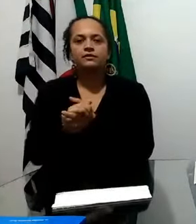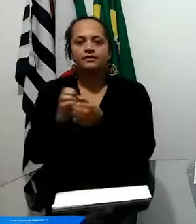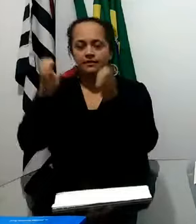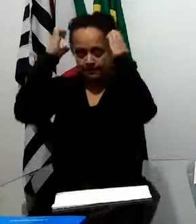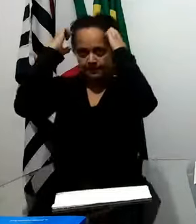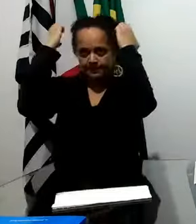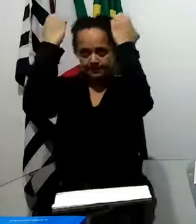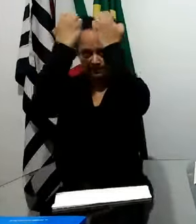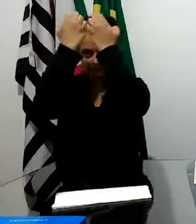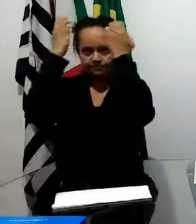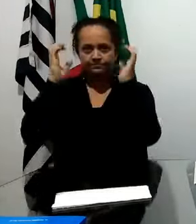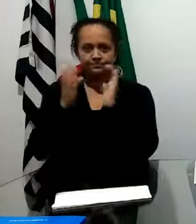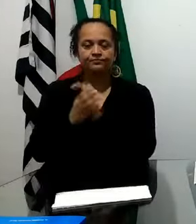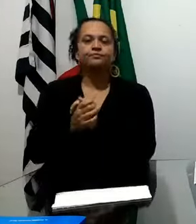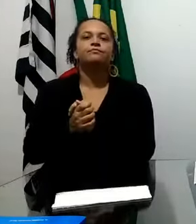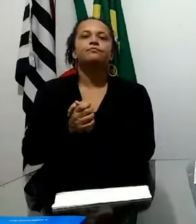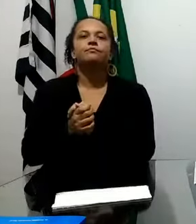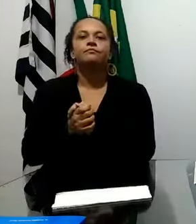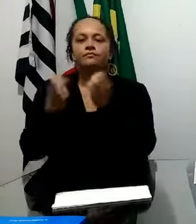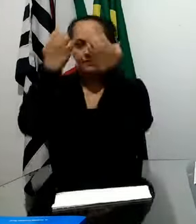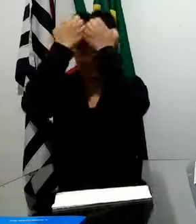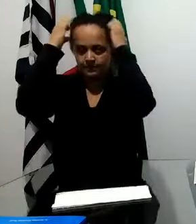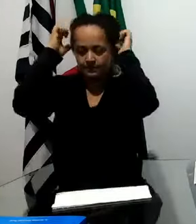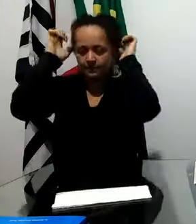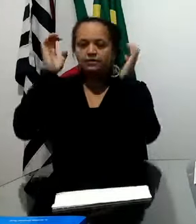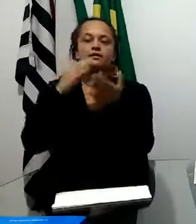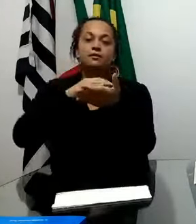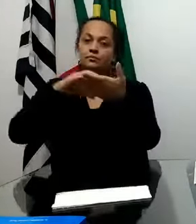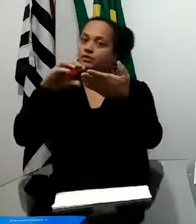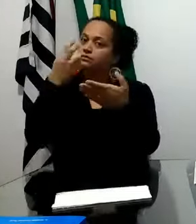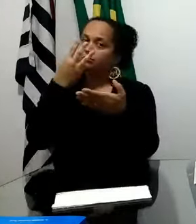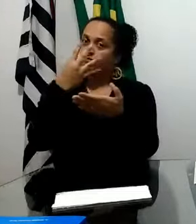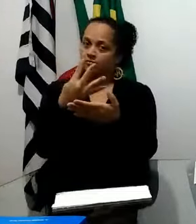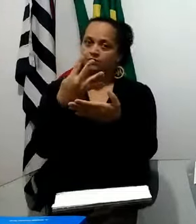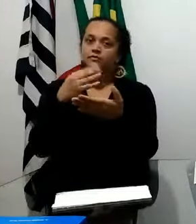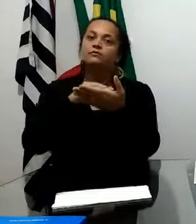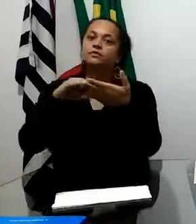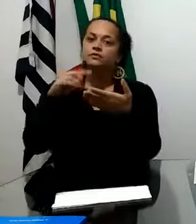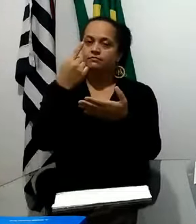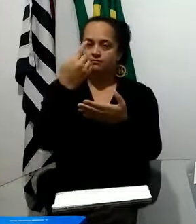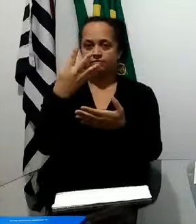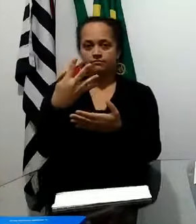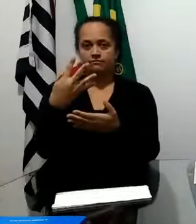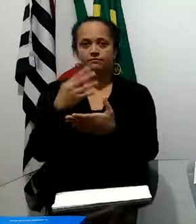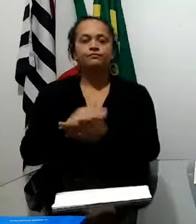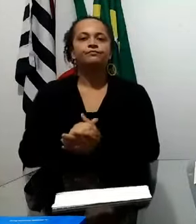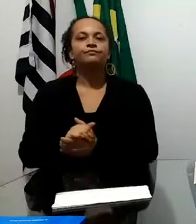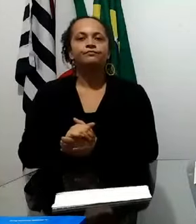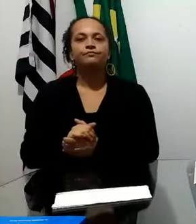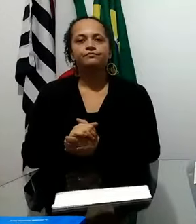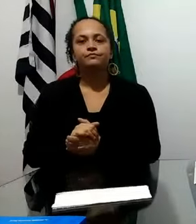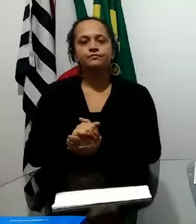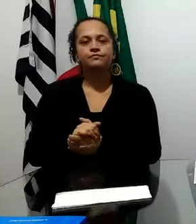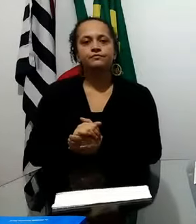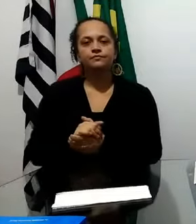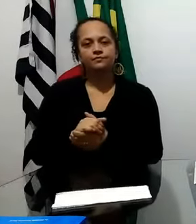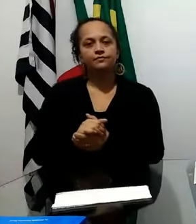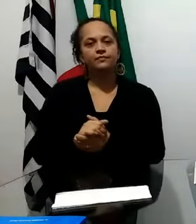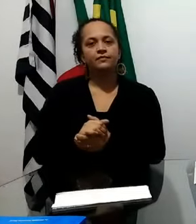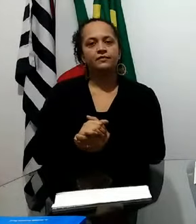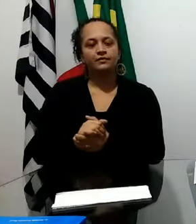Esther. Esther capítulo 4 e o versículo 14. Esse